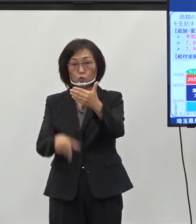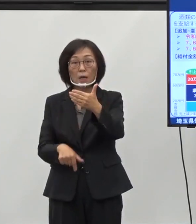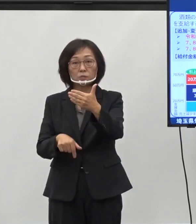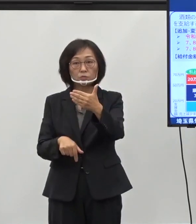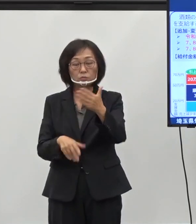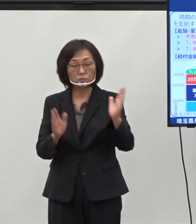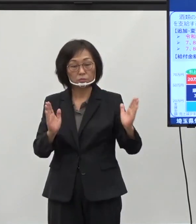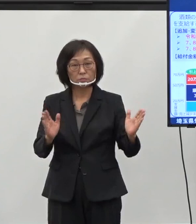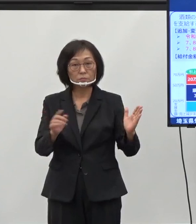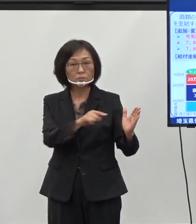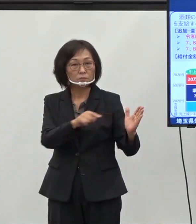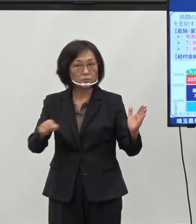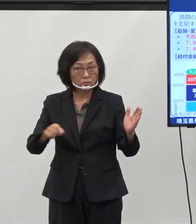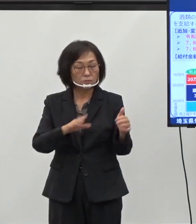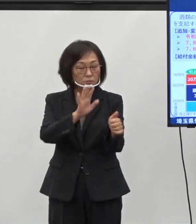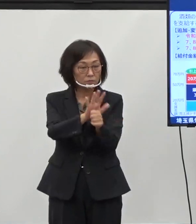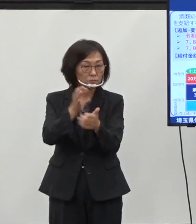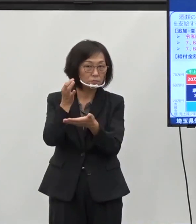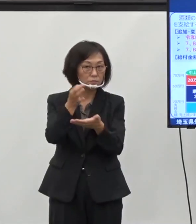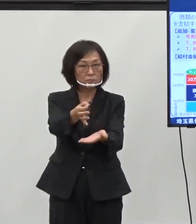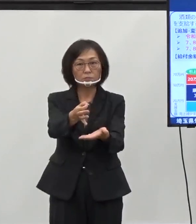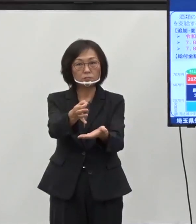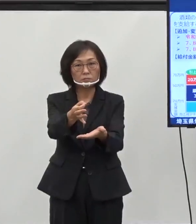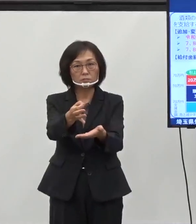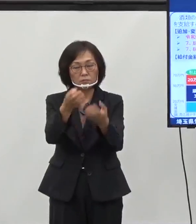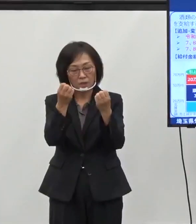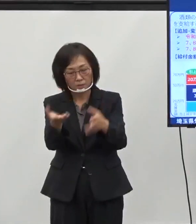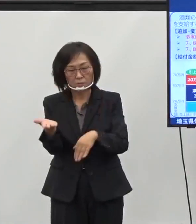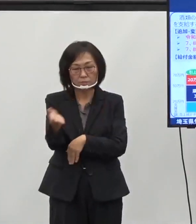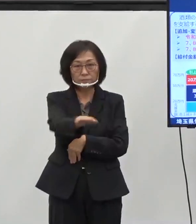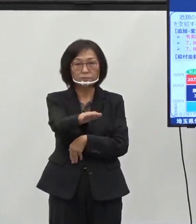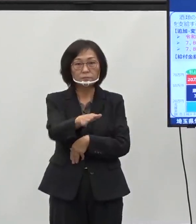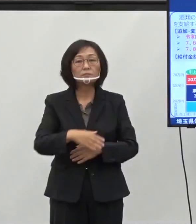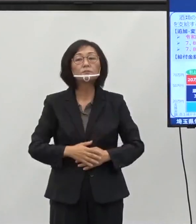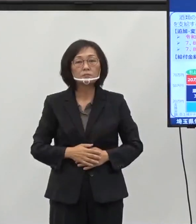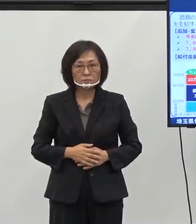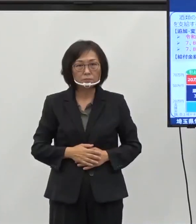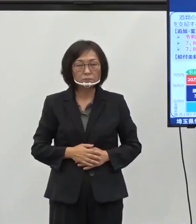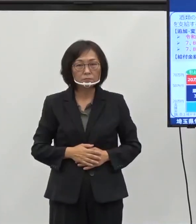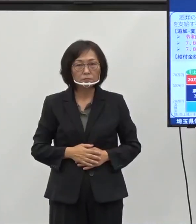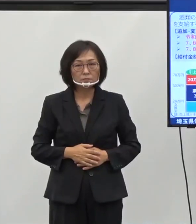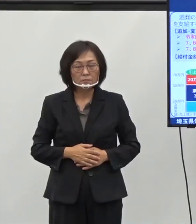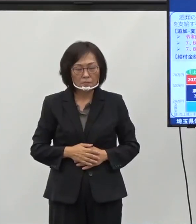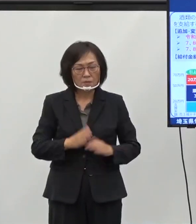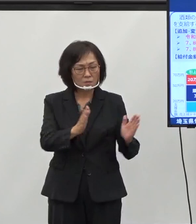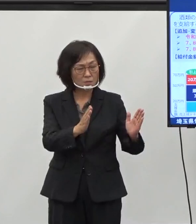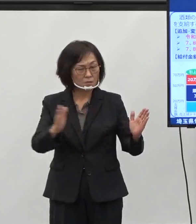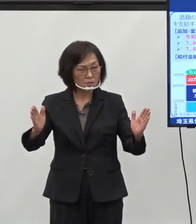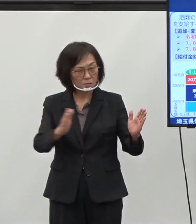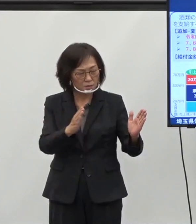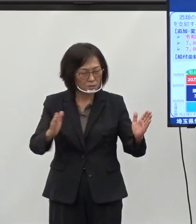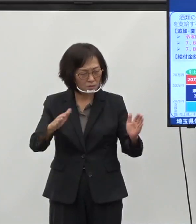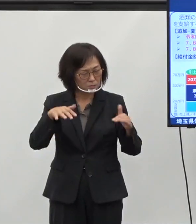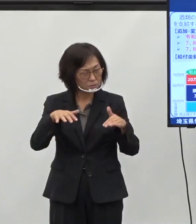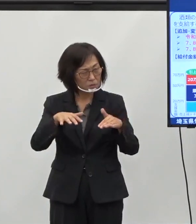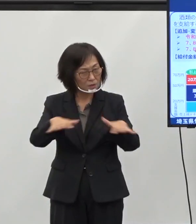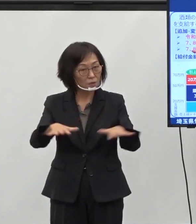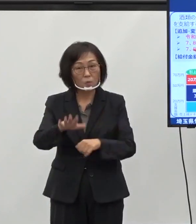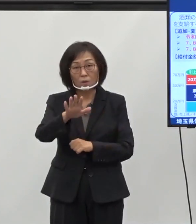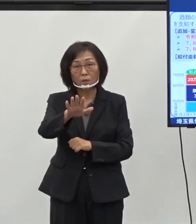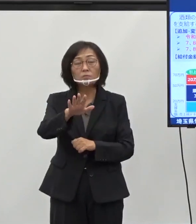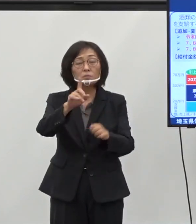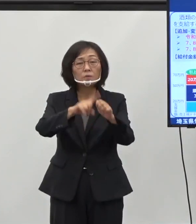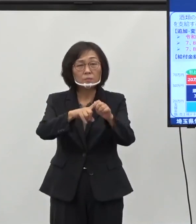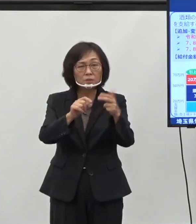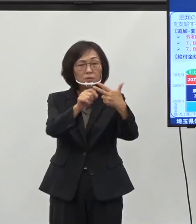分の協力支援金を新たに支給します。また、影響の長期化を踏まえ、7月から9月分